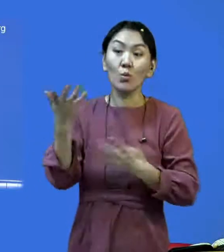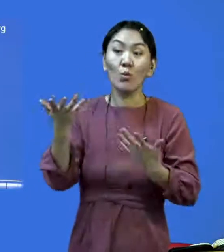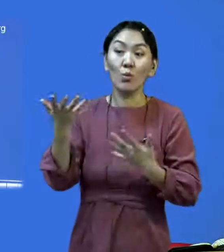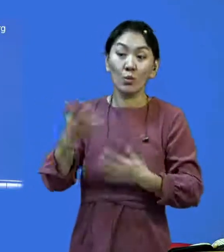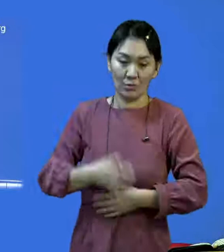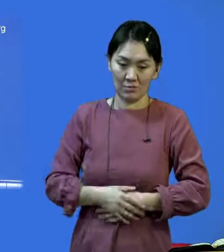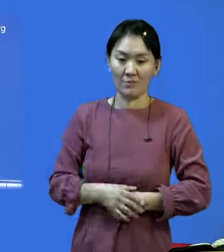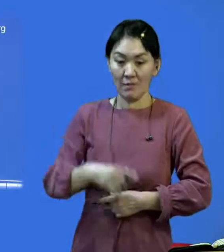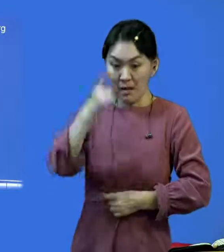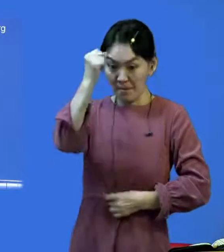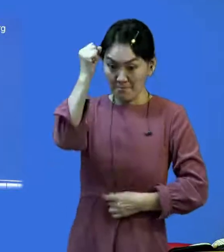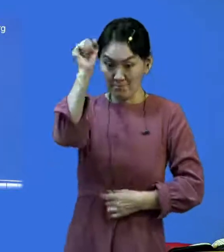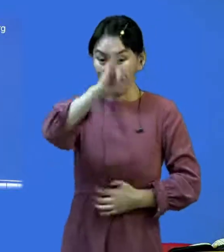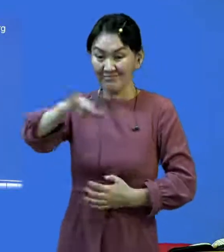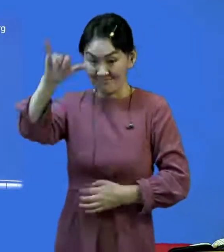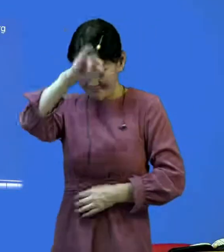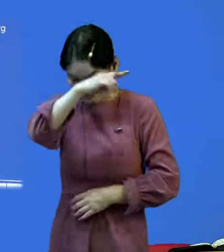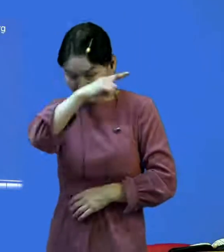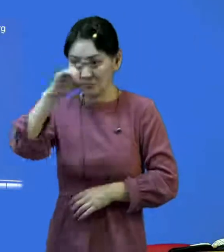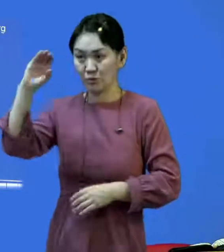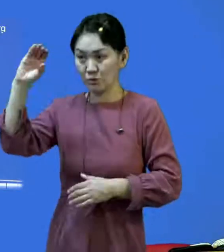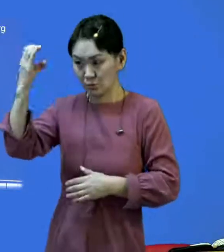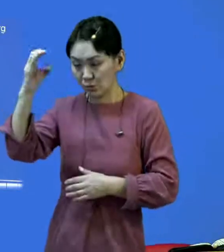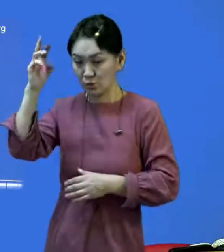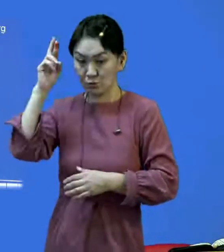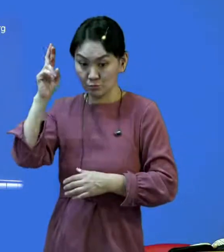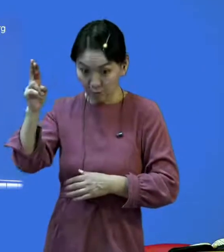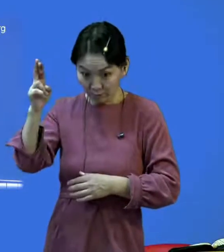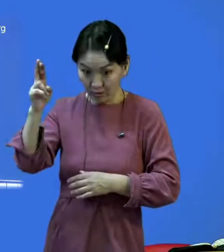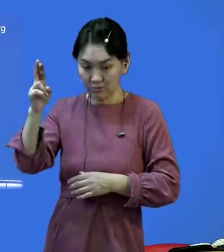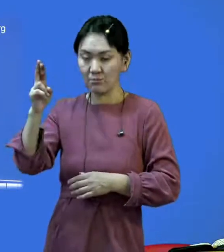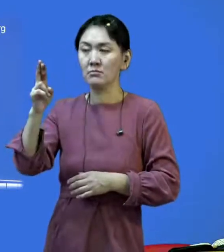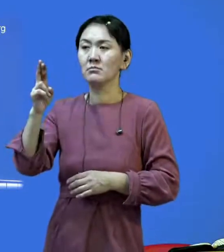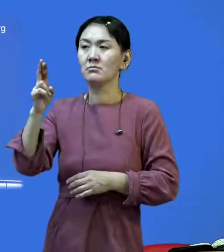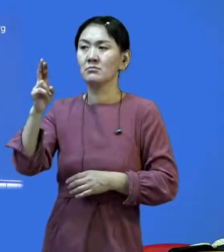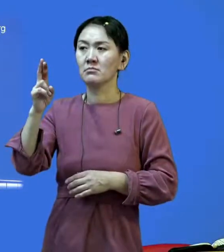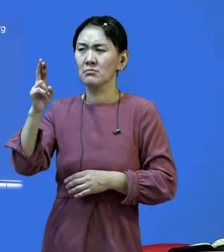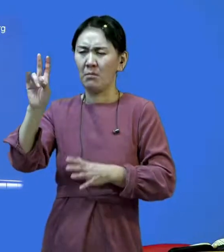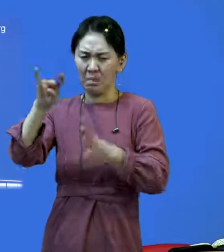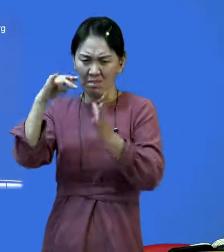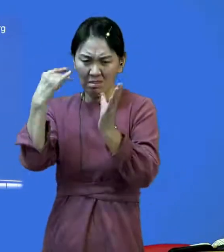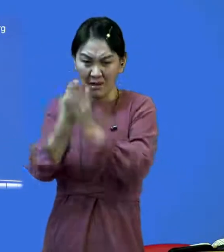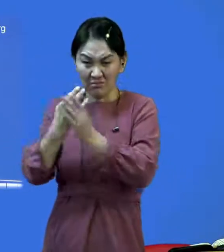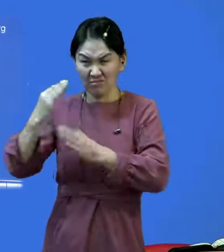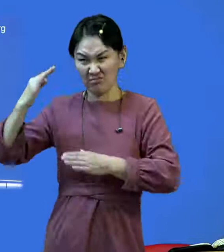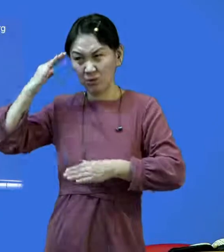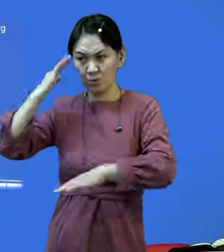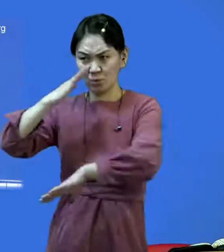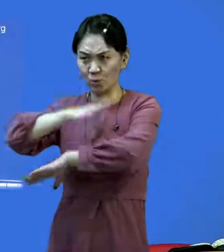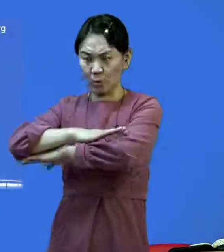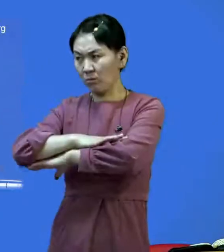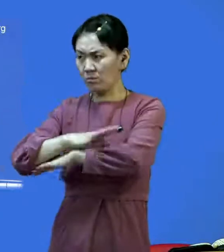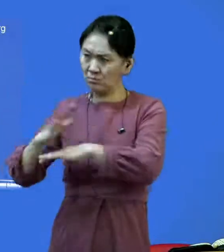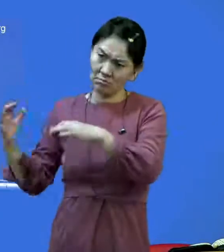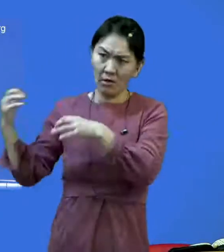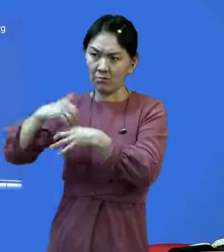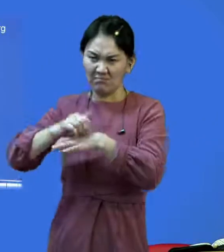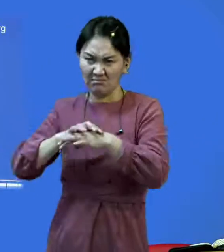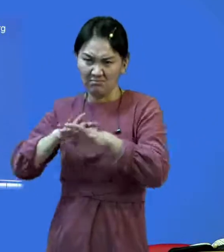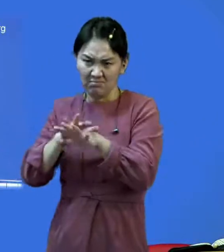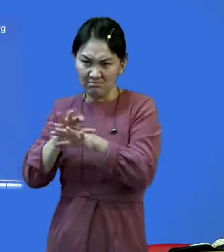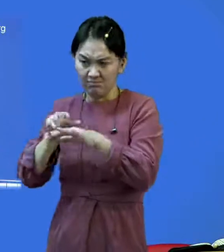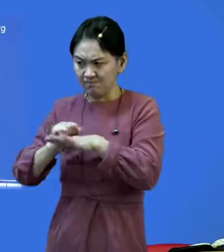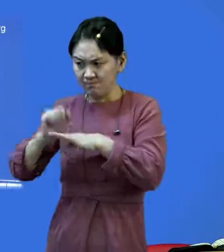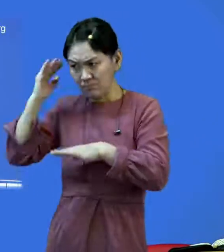Америк болон Солонгос, Япон тийм ээ нэгдсэн зэргийн сургуулилт хийж байна. Хойд Солонгос